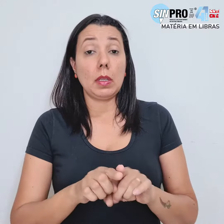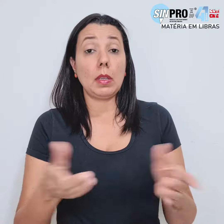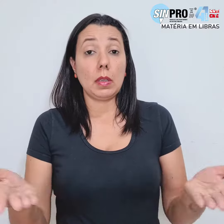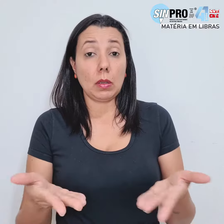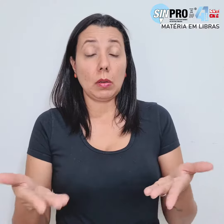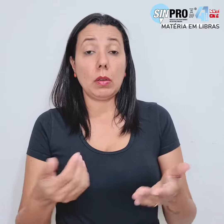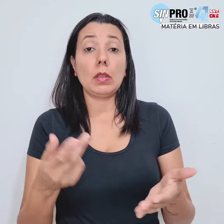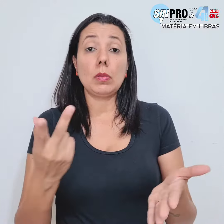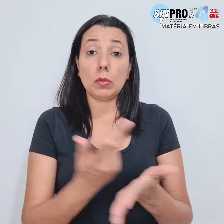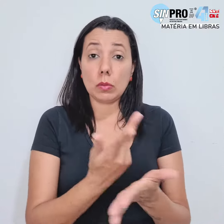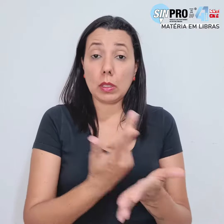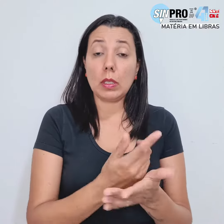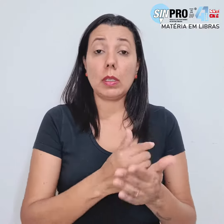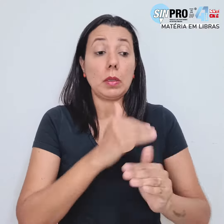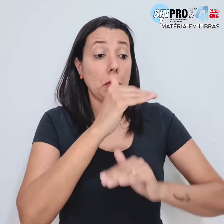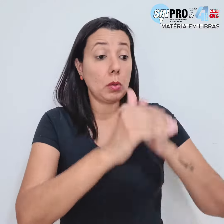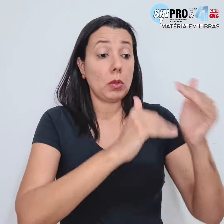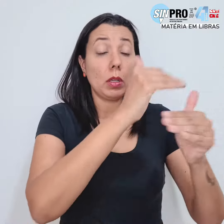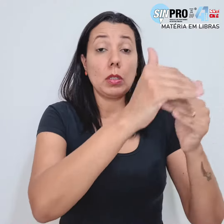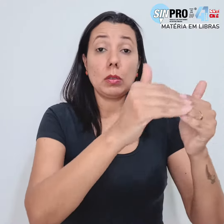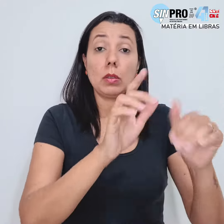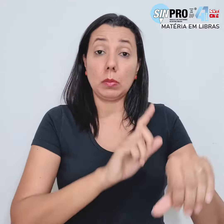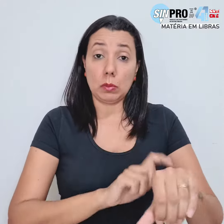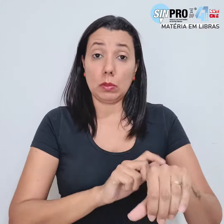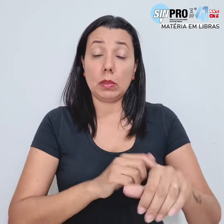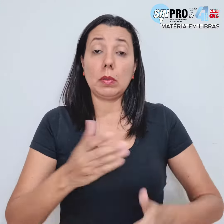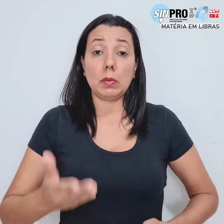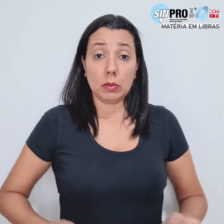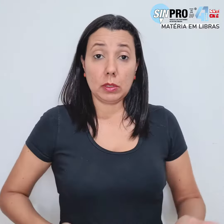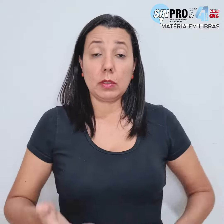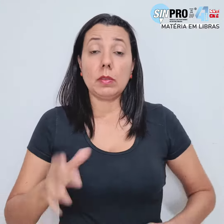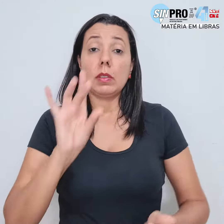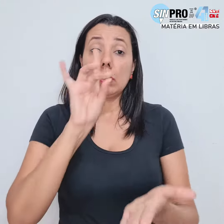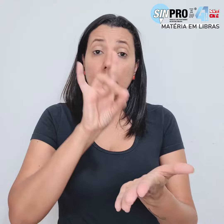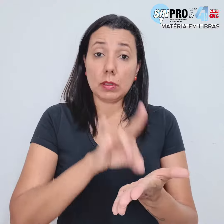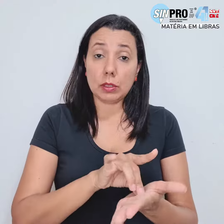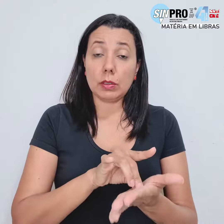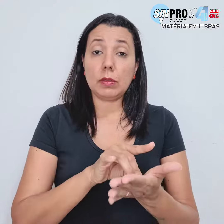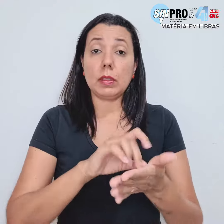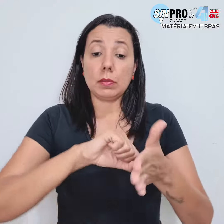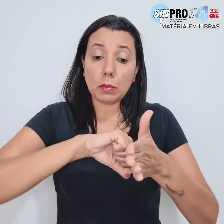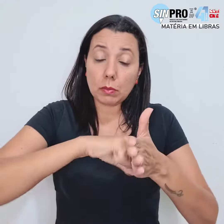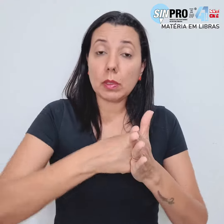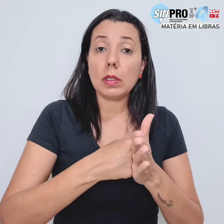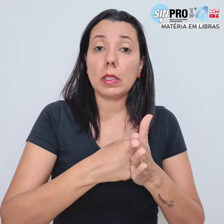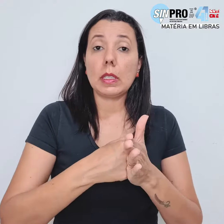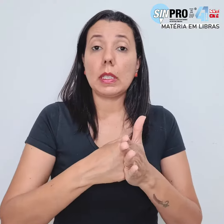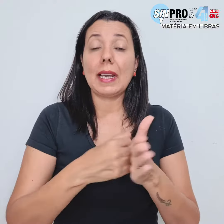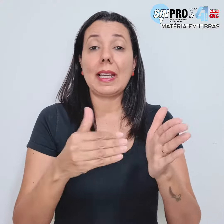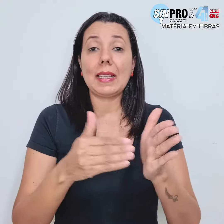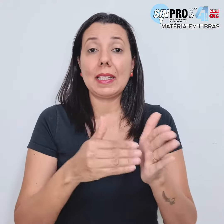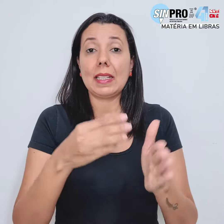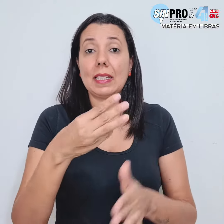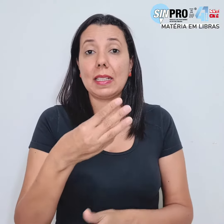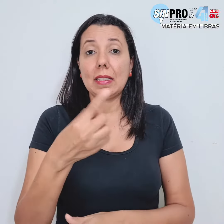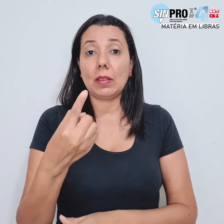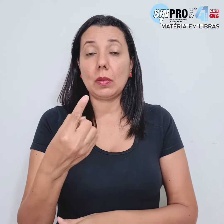apesar dos anuênios e progressões por tempo de serviço efetivamente estarem congeladas até 31 de